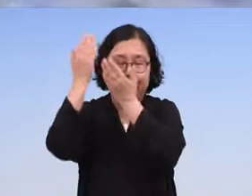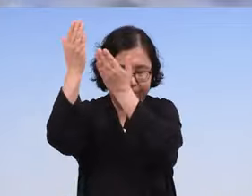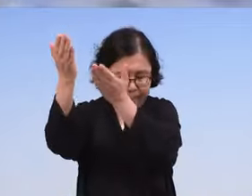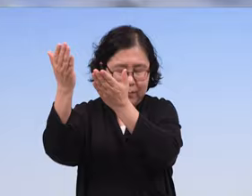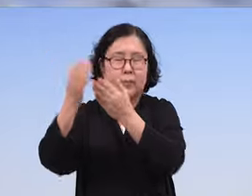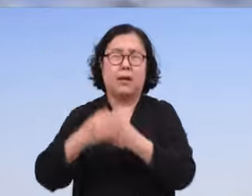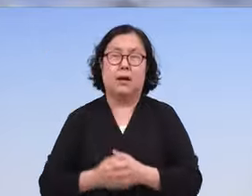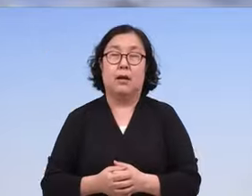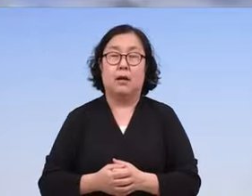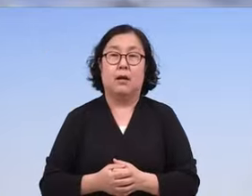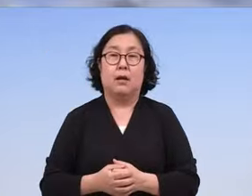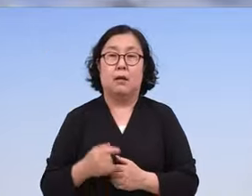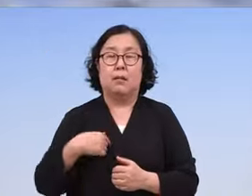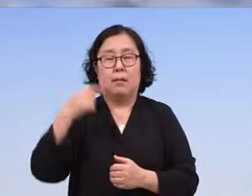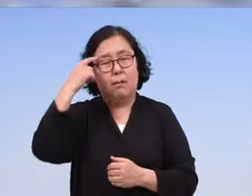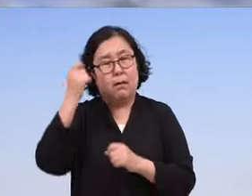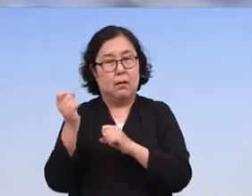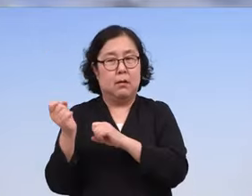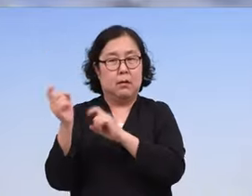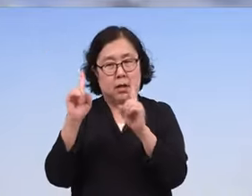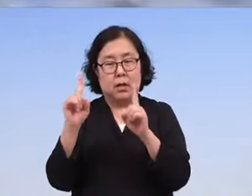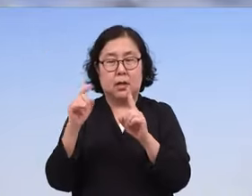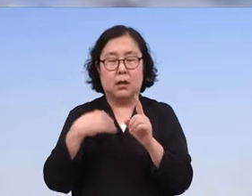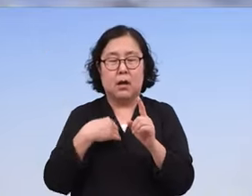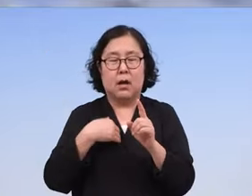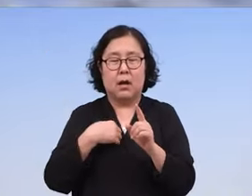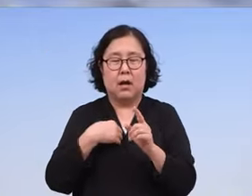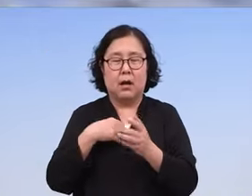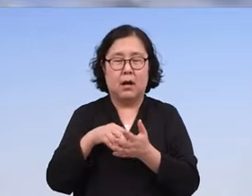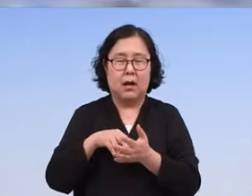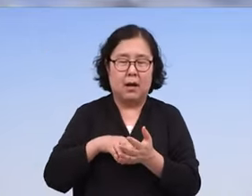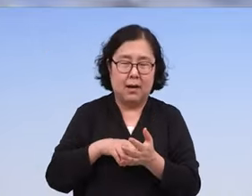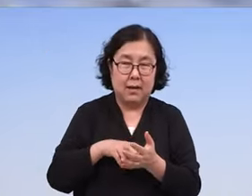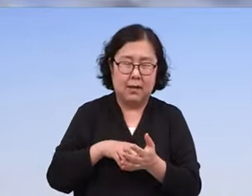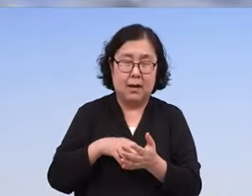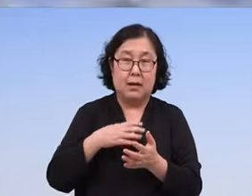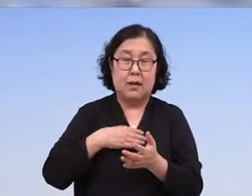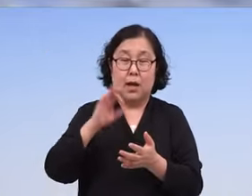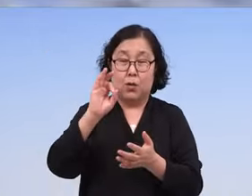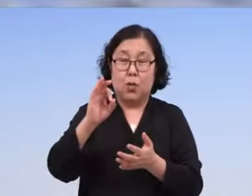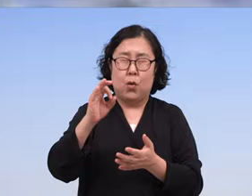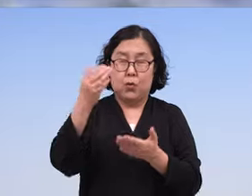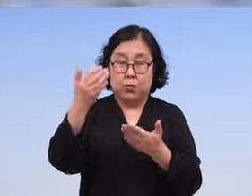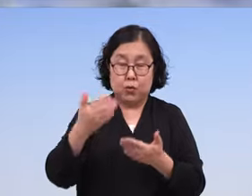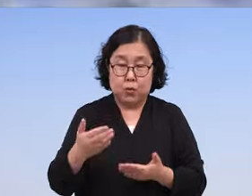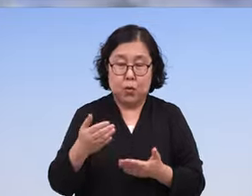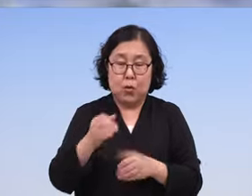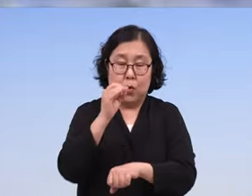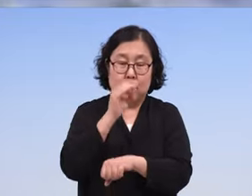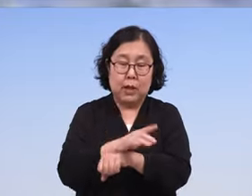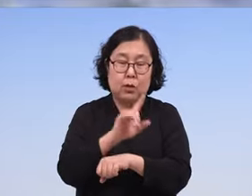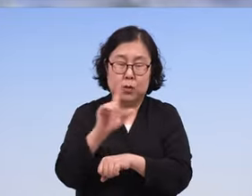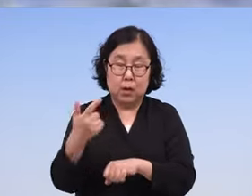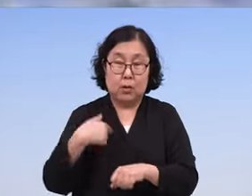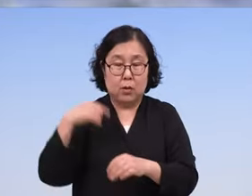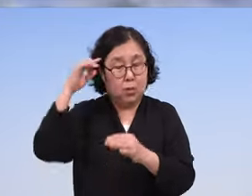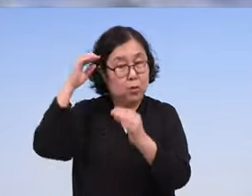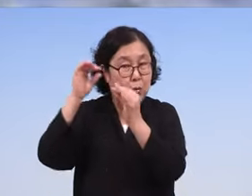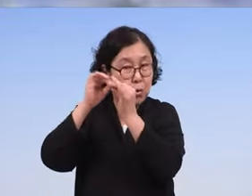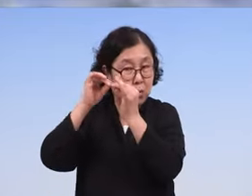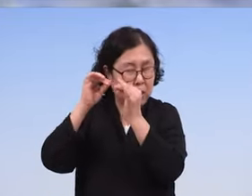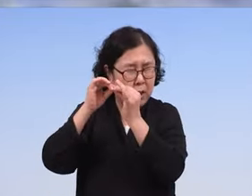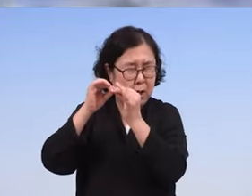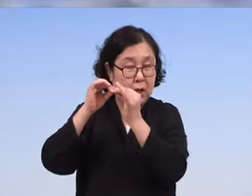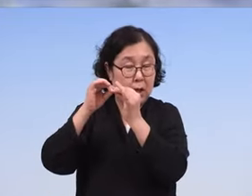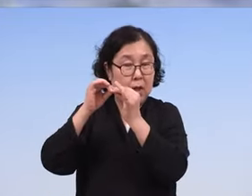내놓겠습니다. 그리고 제정신 들고 나니까 막 진짜 죽을 것 같아요. 이게 뭐 내 돈 주고 산 것도 아닌데 누가 그걸